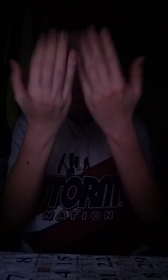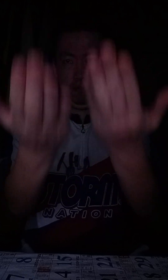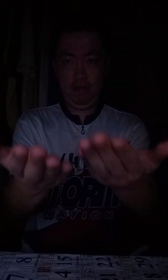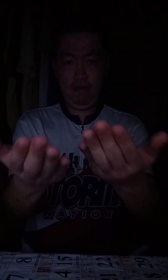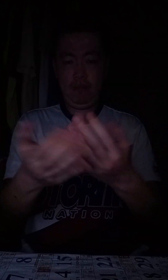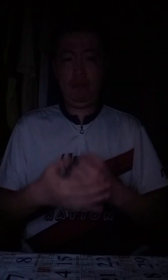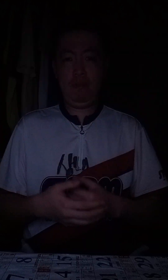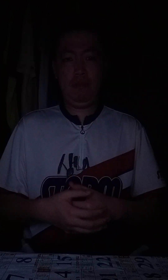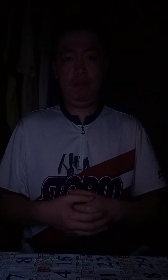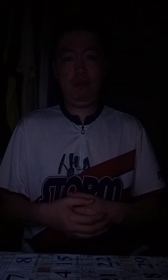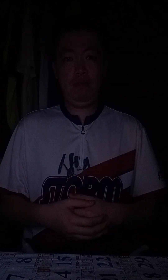보도합니다.